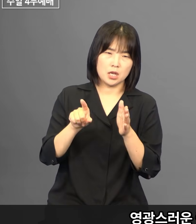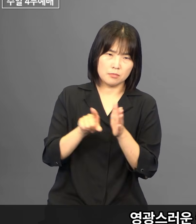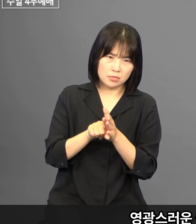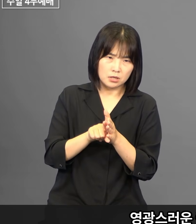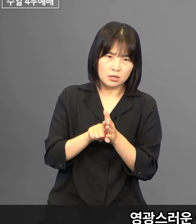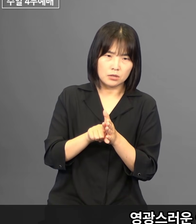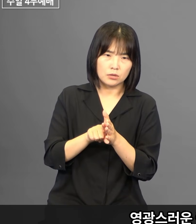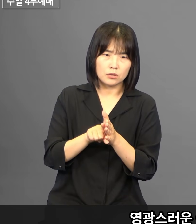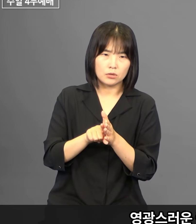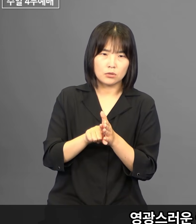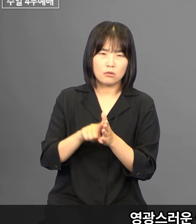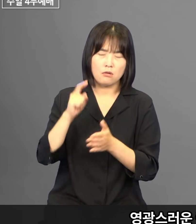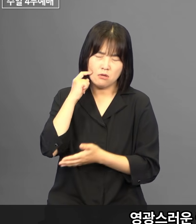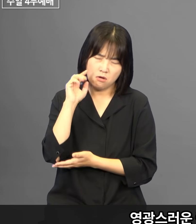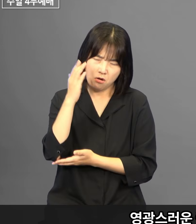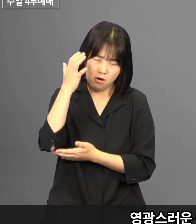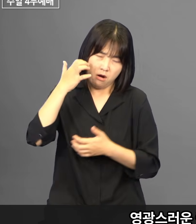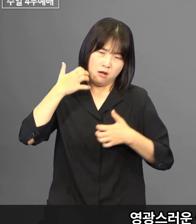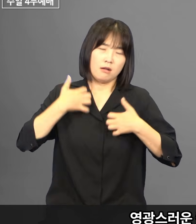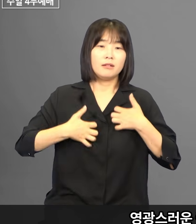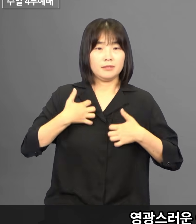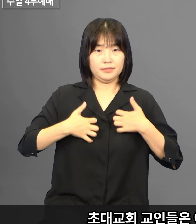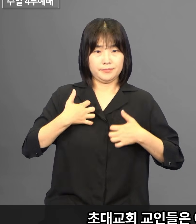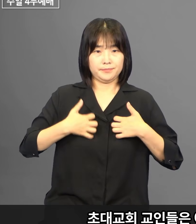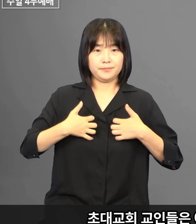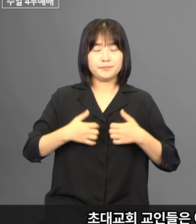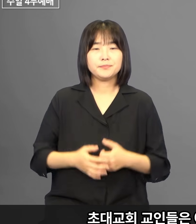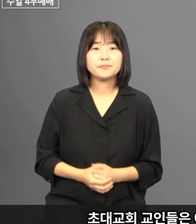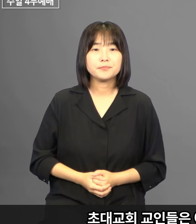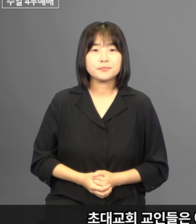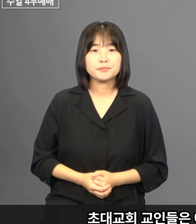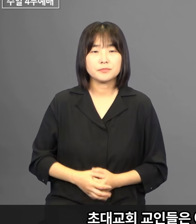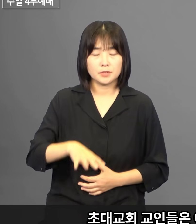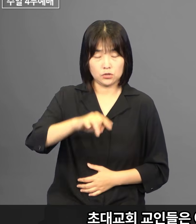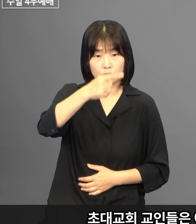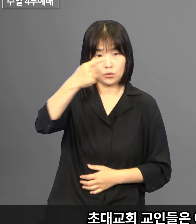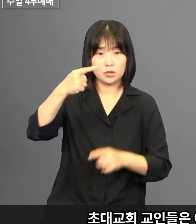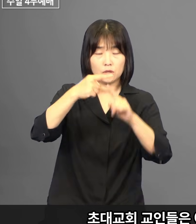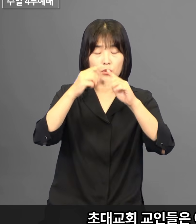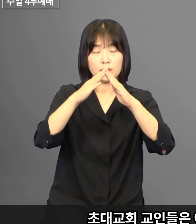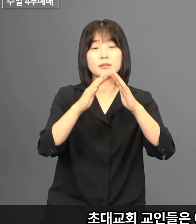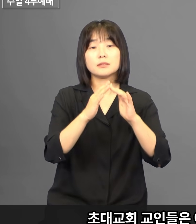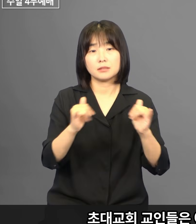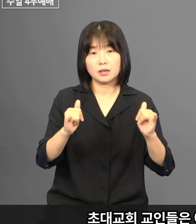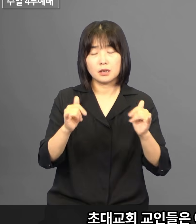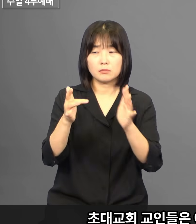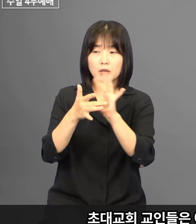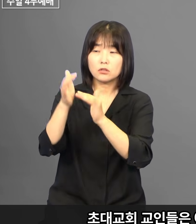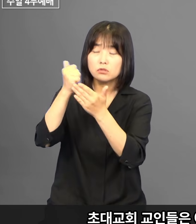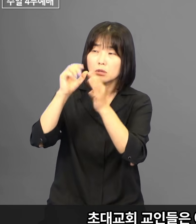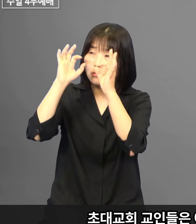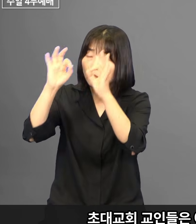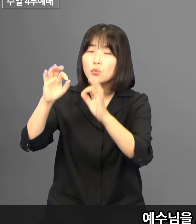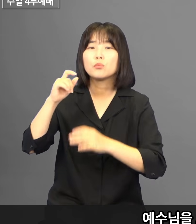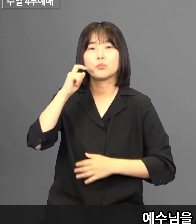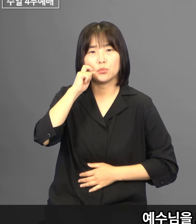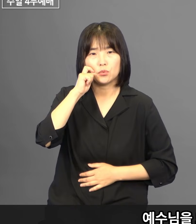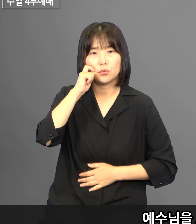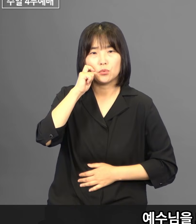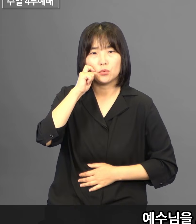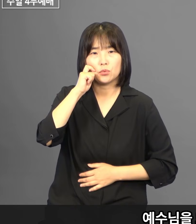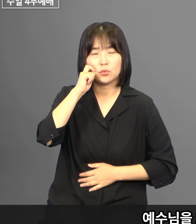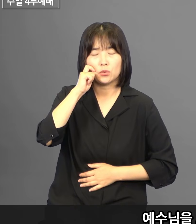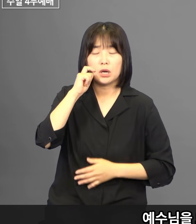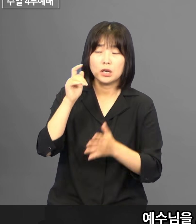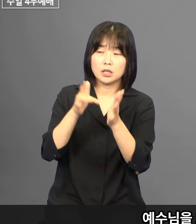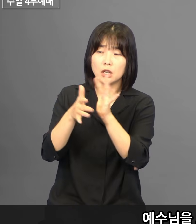없는 영광스러운 즐거움으로 기뻐하니. 초대교회 교인들은 예수님을 전혀 보지 못했지만 예수님을